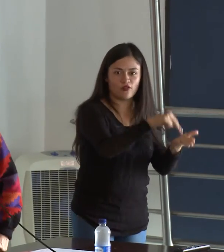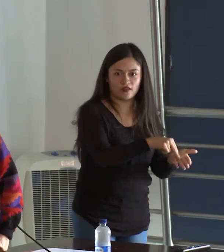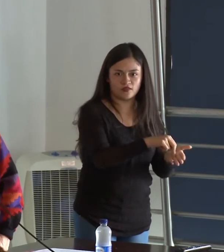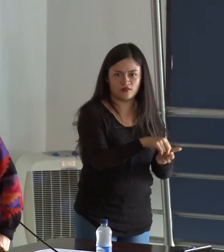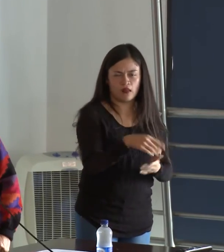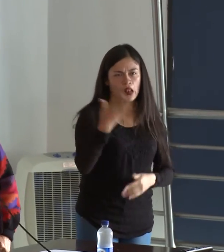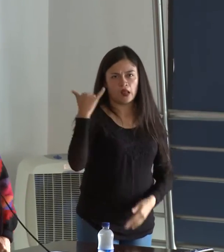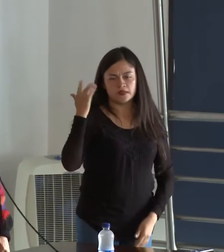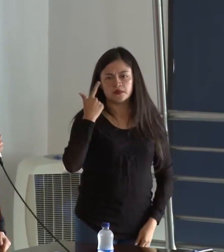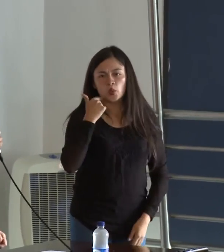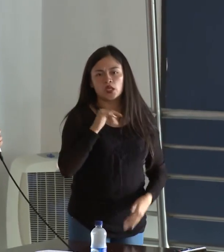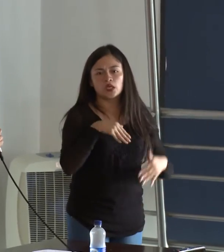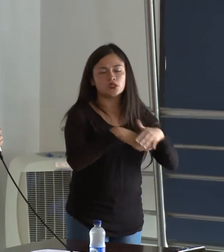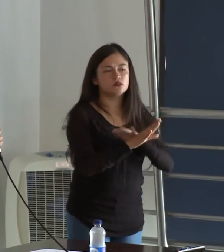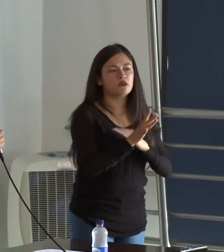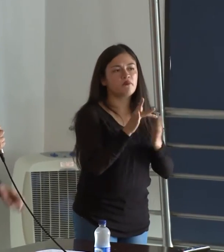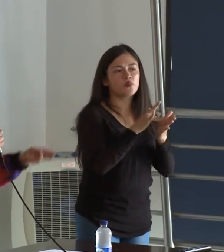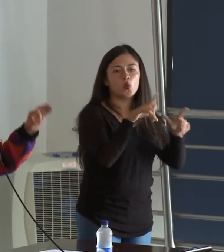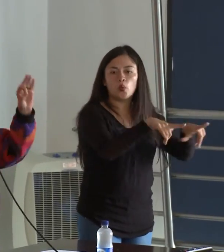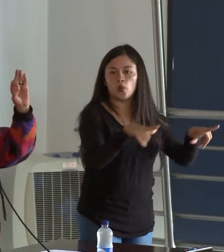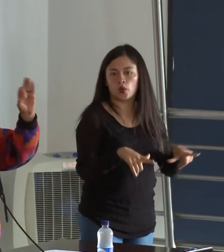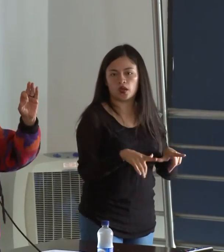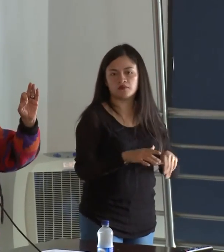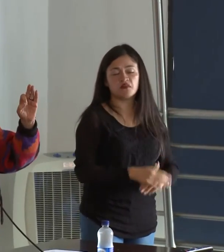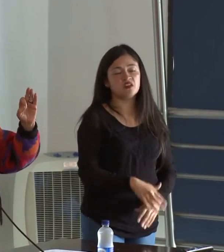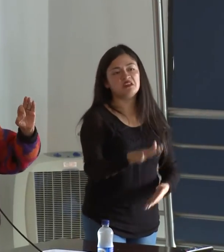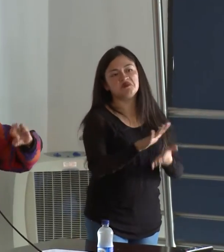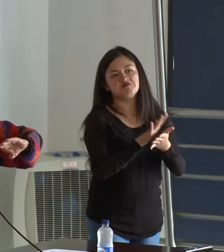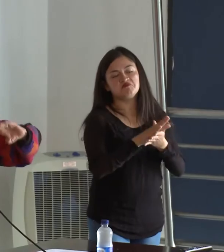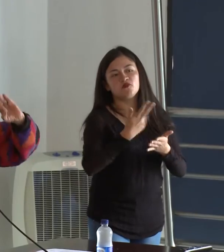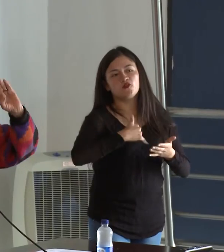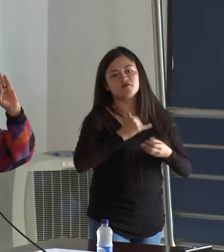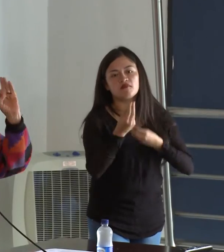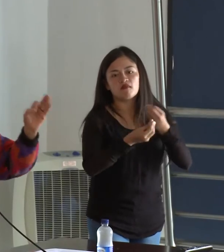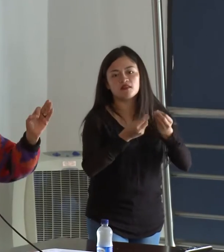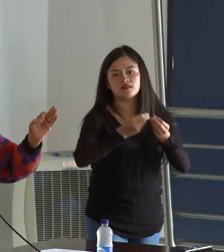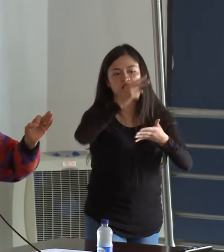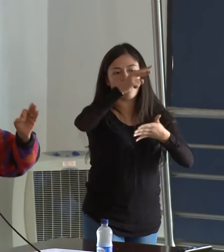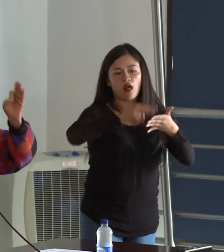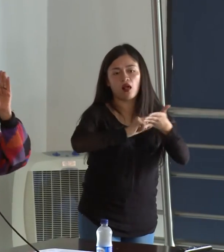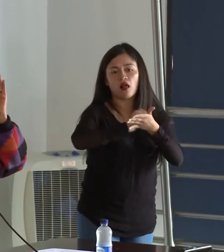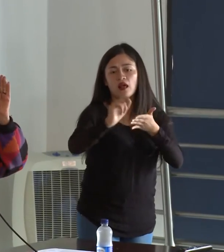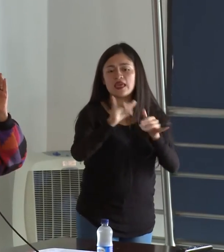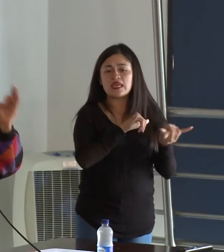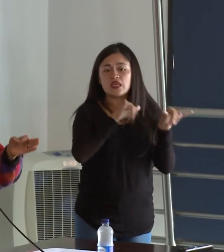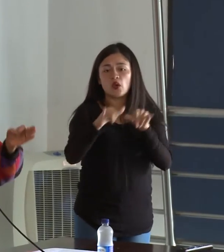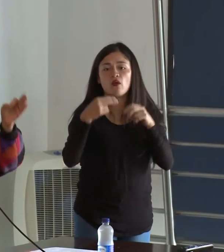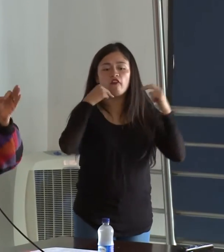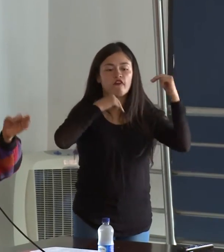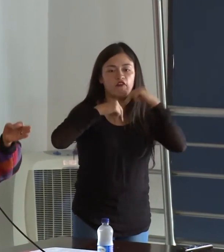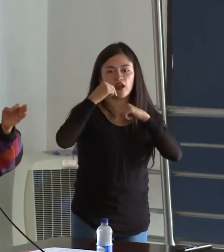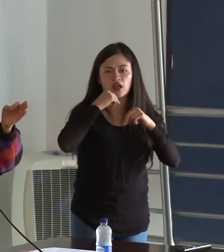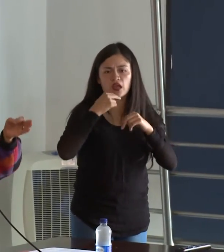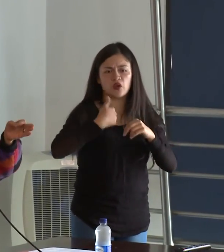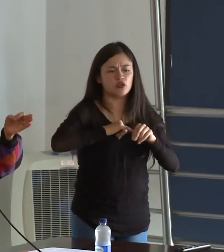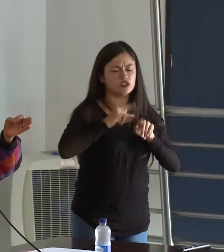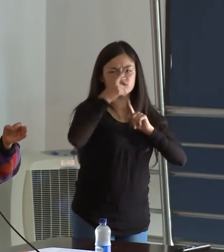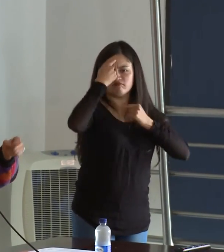día llegué a un sitio donde me dijo, no es que nosotros estamos haciendo la alfabetización, que decía, Freddy, estamos siendo fieles al